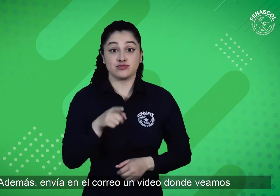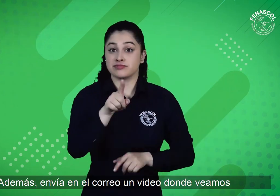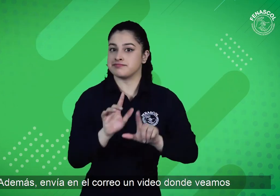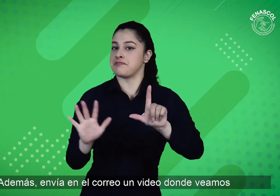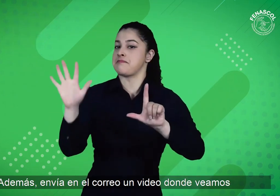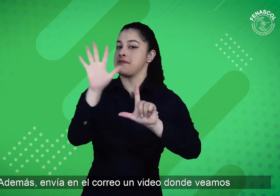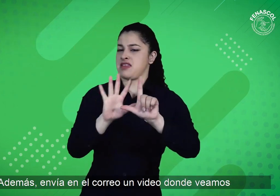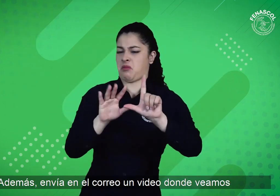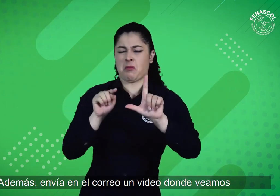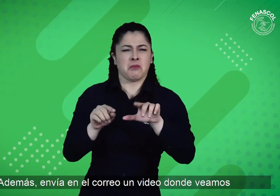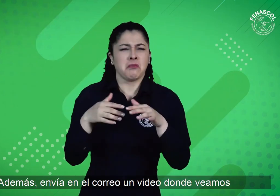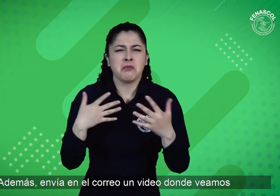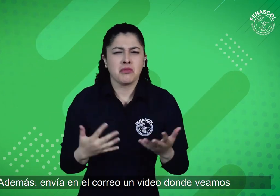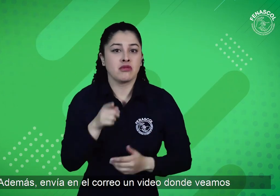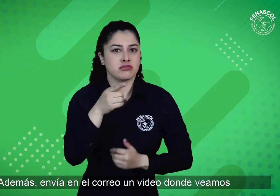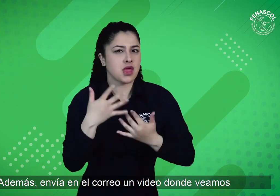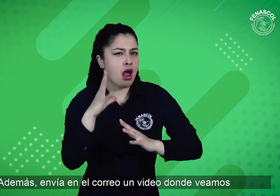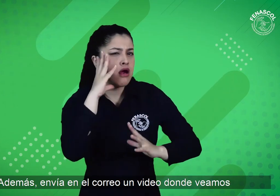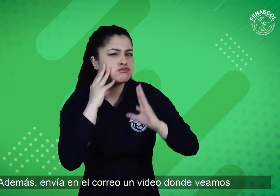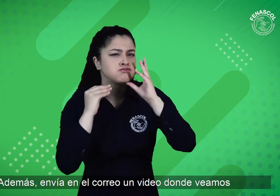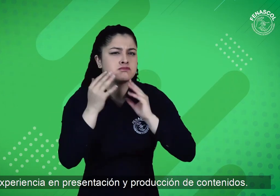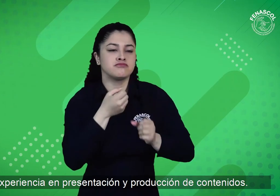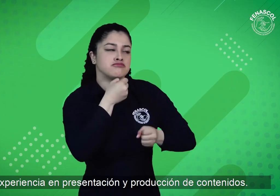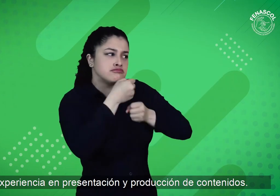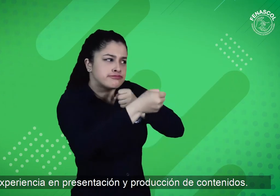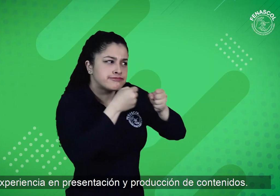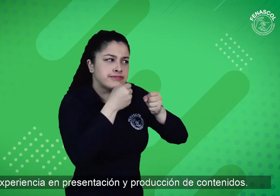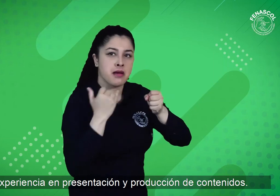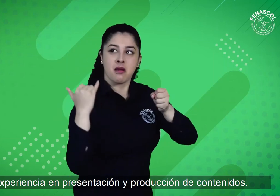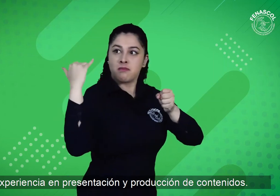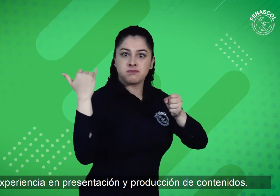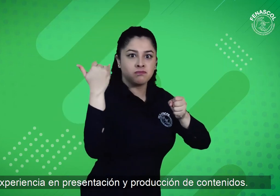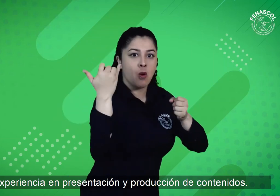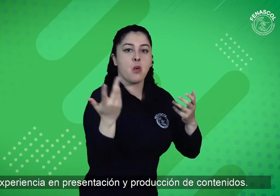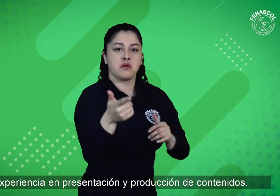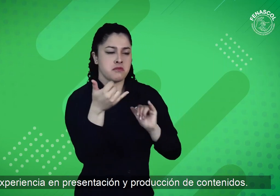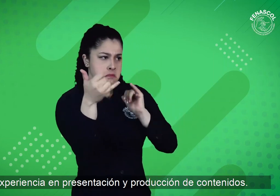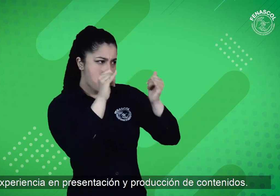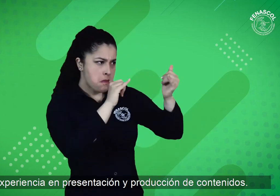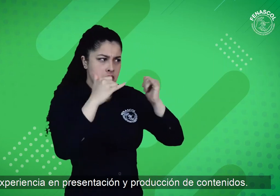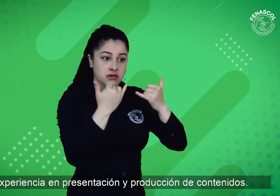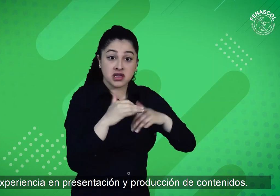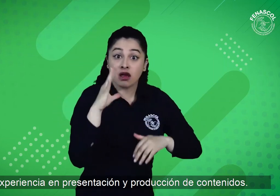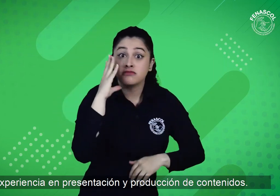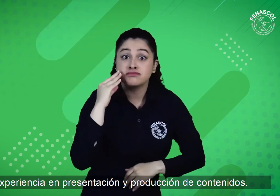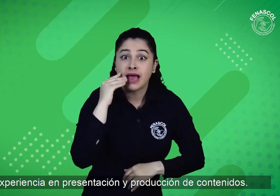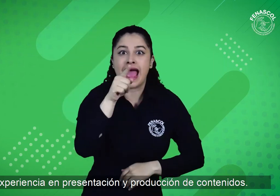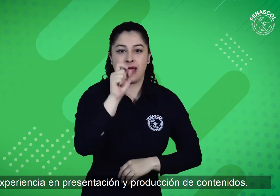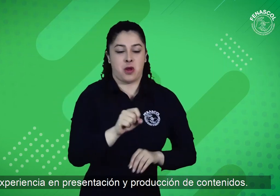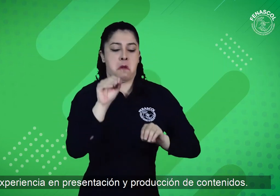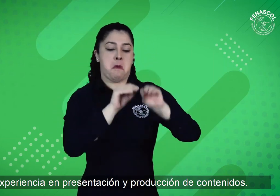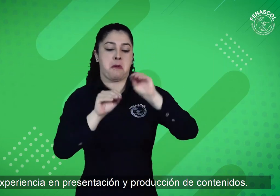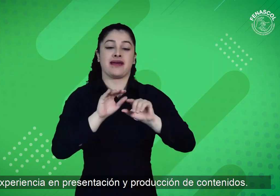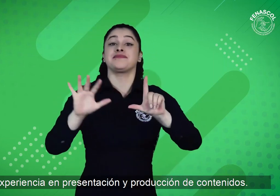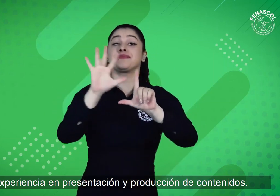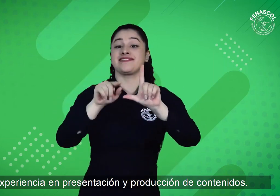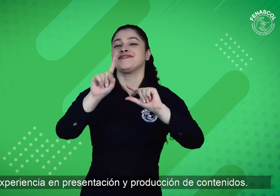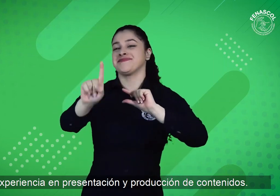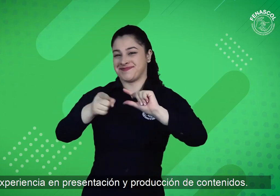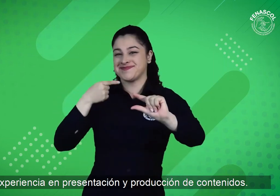Además, envía en el correo un video en donde veamos tu experiencia en presentación y producción de contenidos.